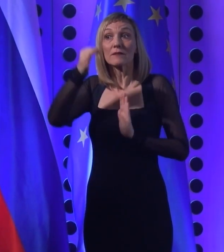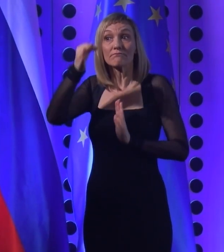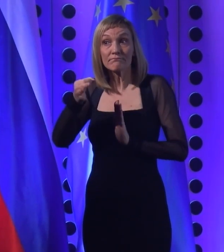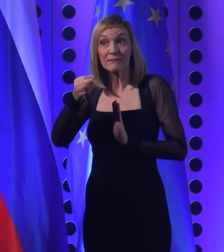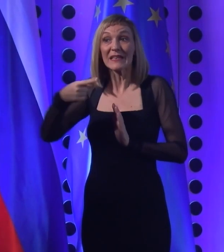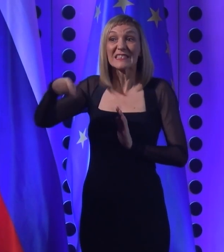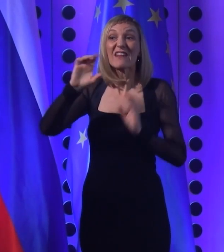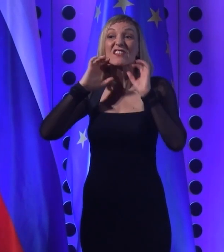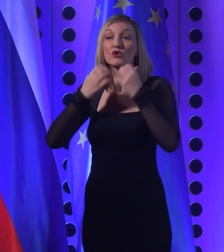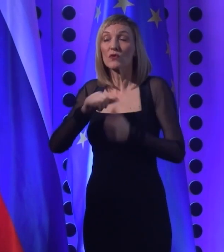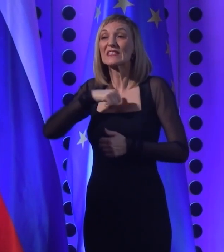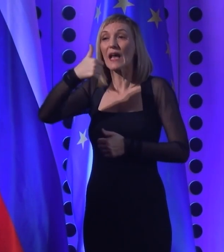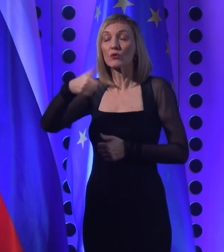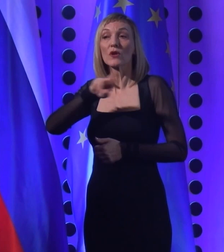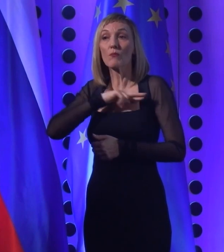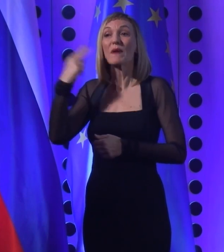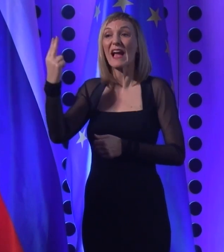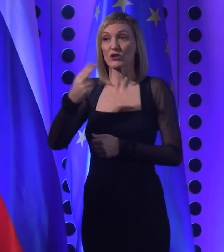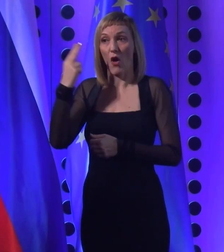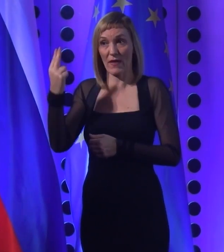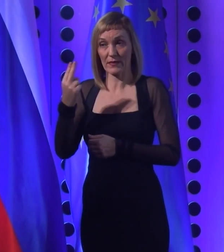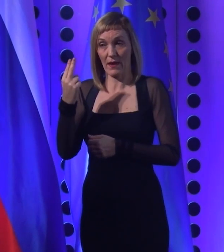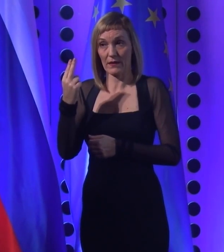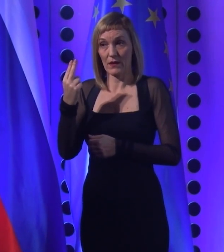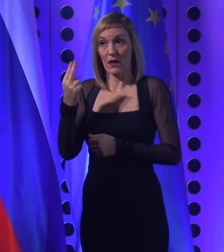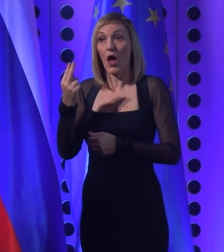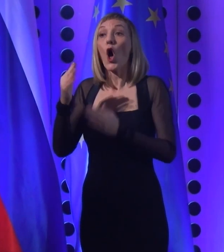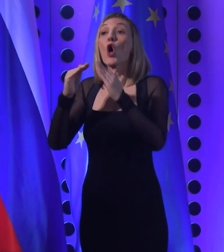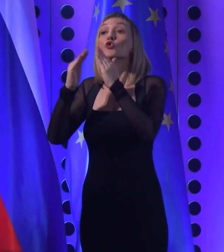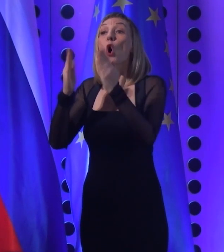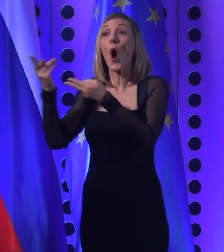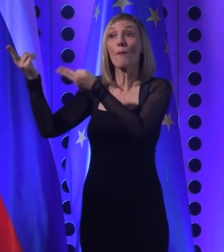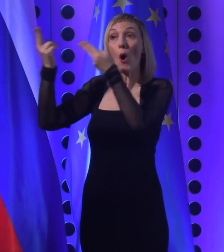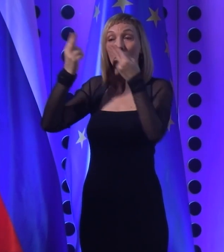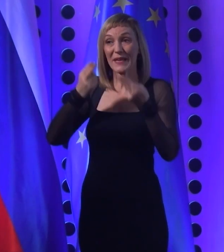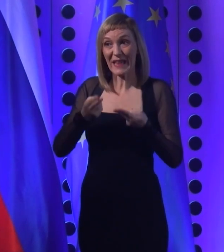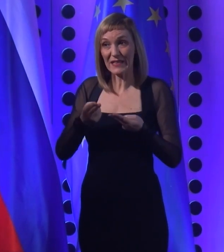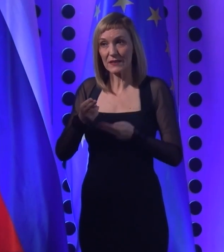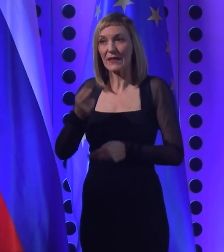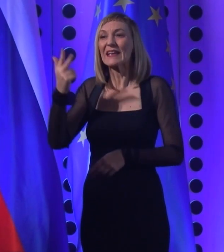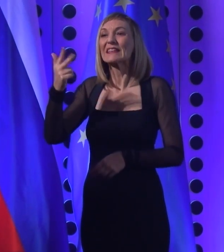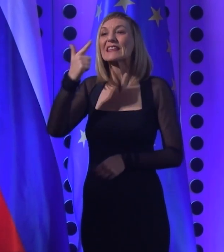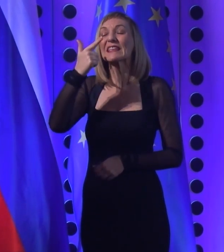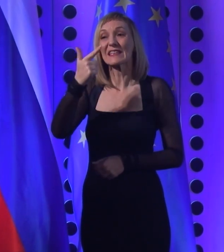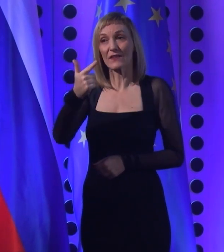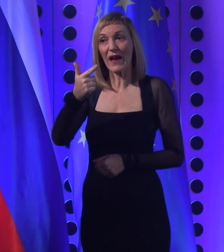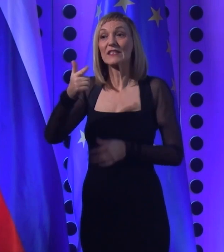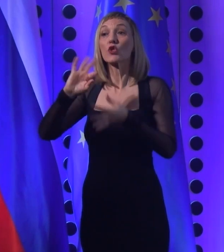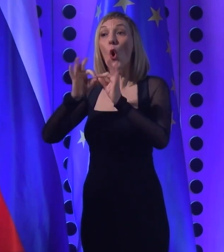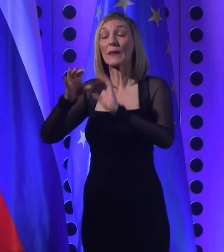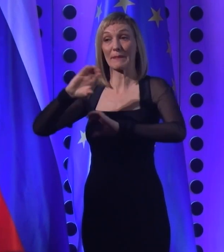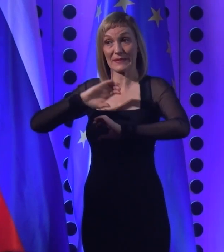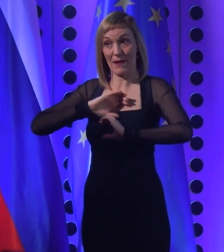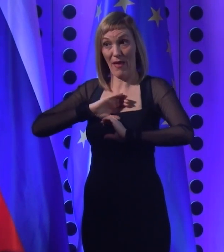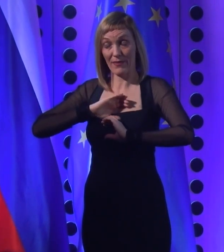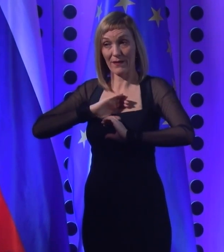ste v zgodovini samostojne Republike Slovenije domov skupno prinesli kar 23 olimpijskih